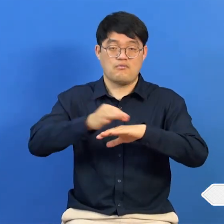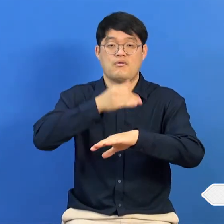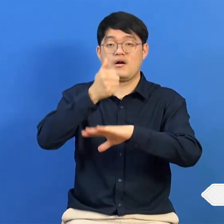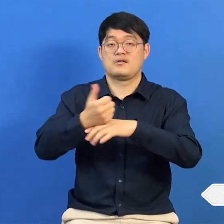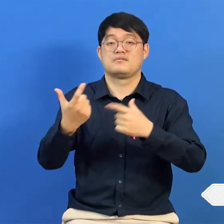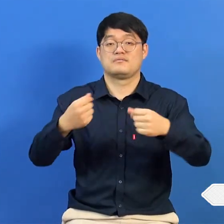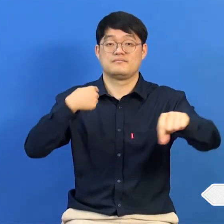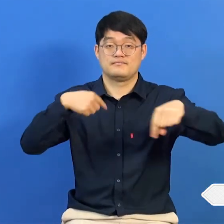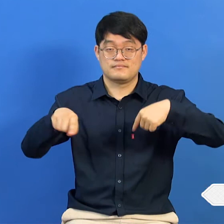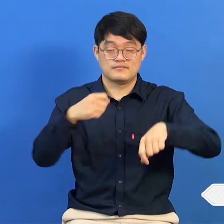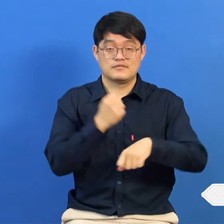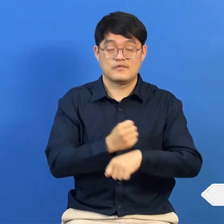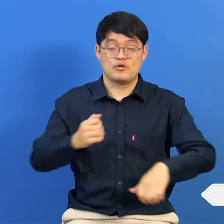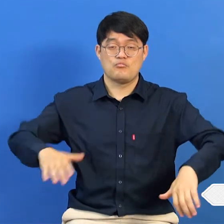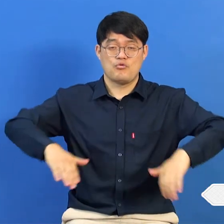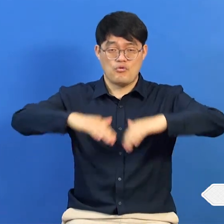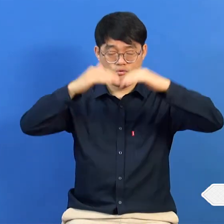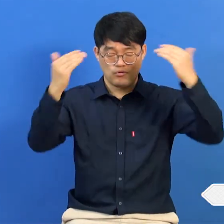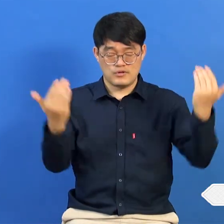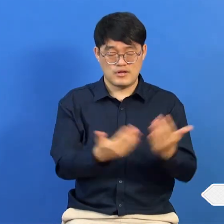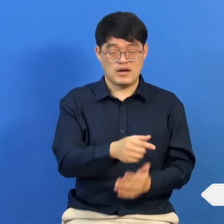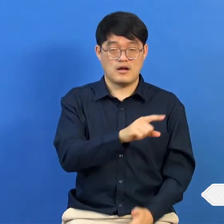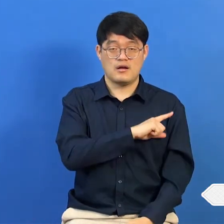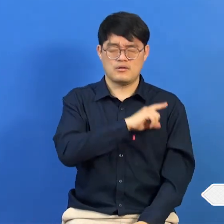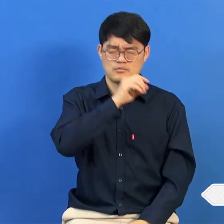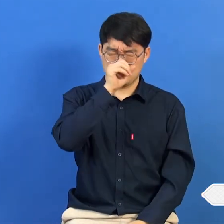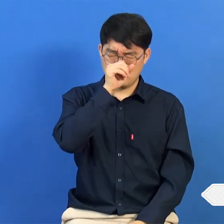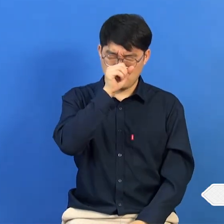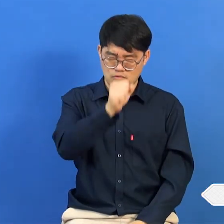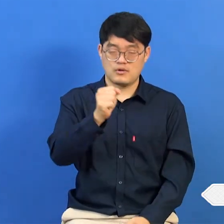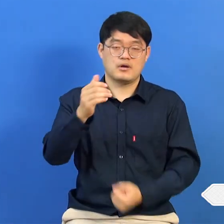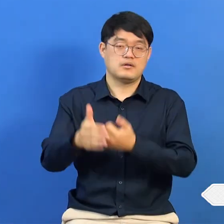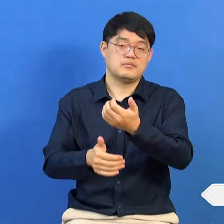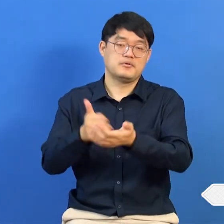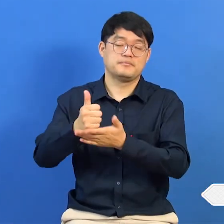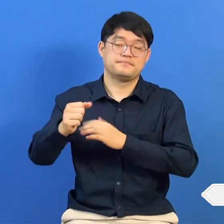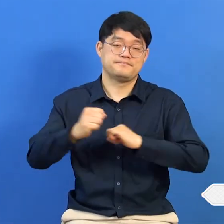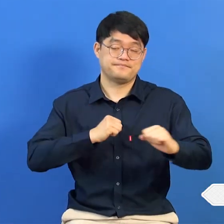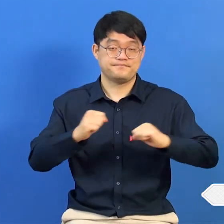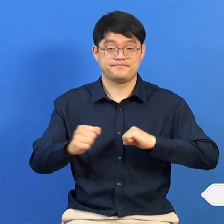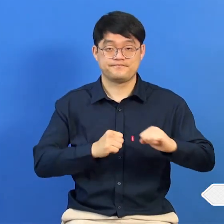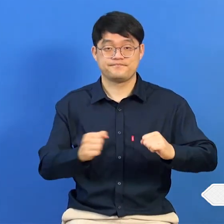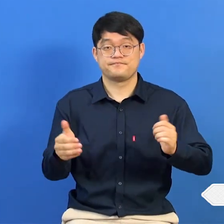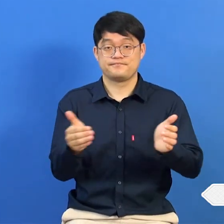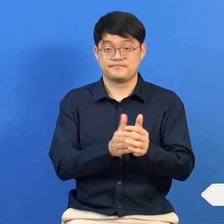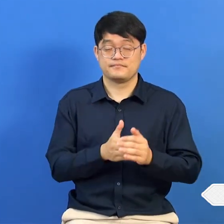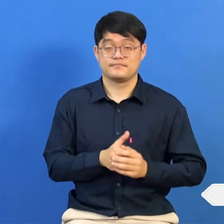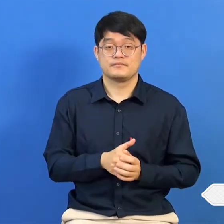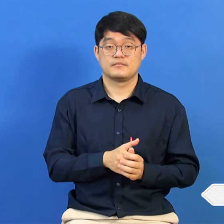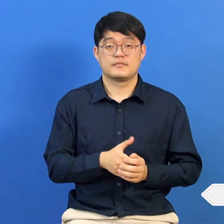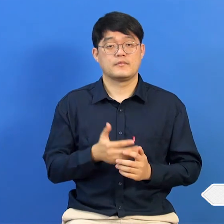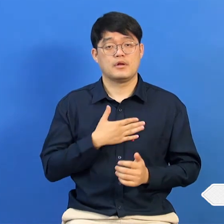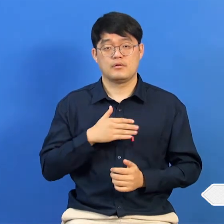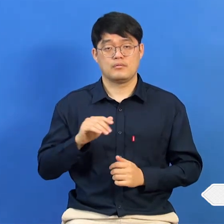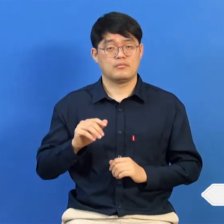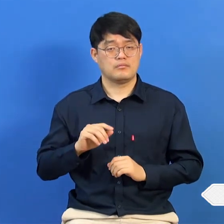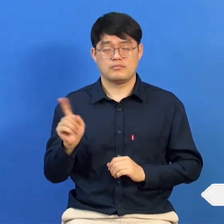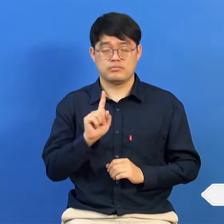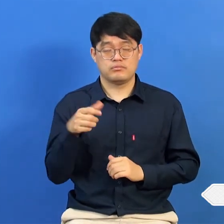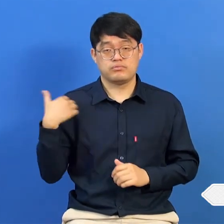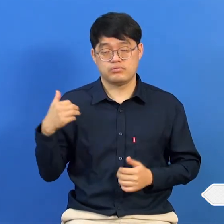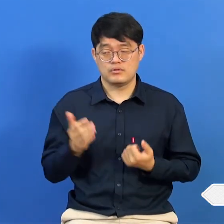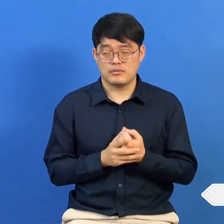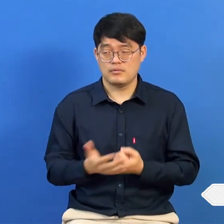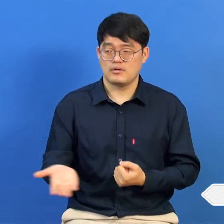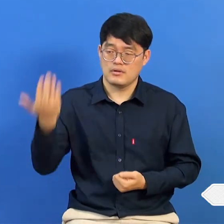모든 것들이 신의 한 수가 되도록 하나님이 그렇게 역사하셨습니다. 저는 아무것도 모르니까 그 당시에는 그냥 원망